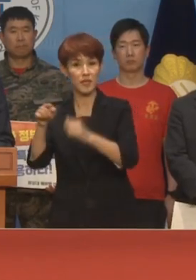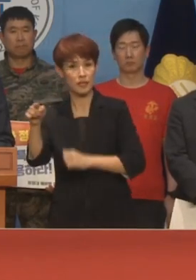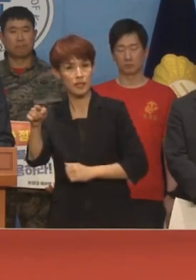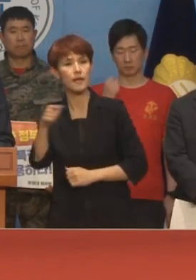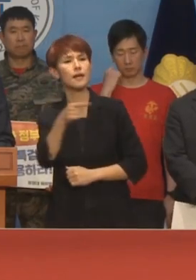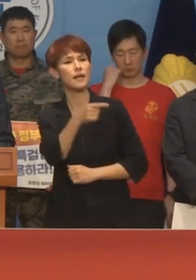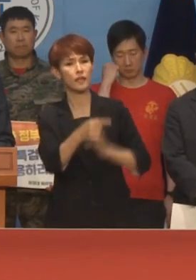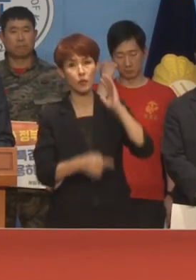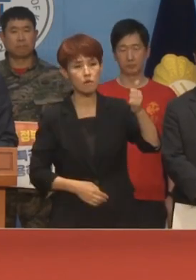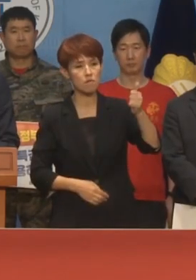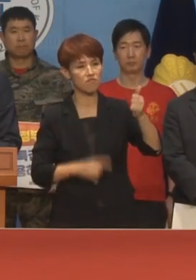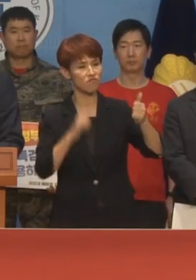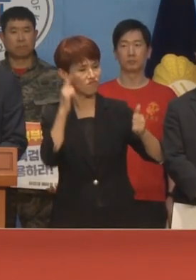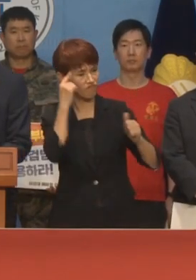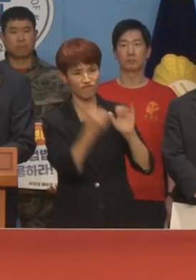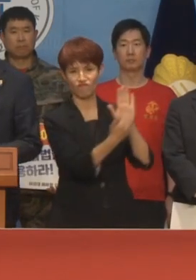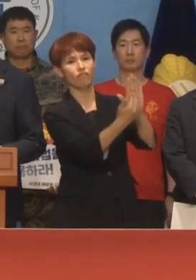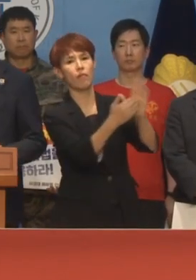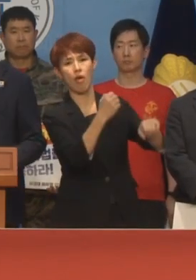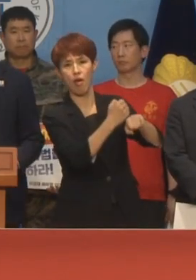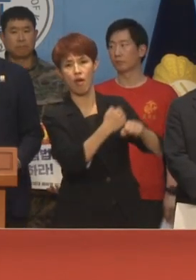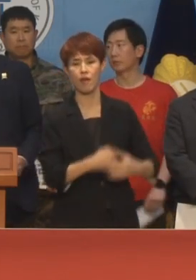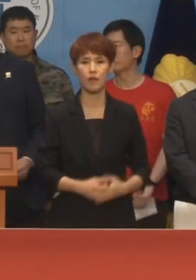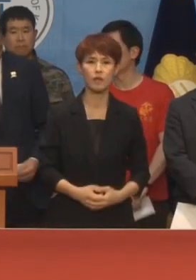그러한 대통령을 거부할 것입니다. 이상입니다.